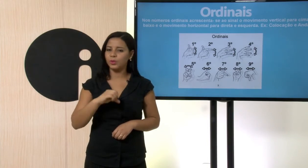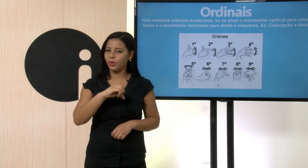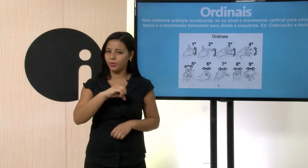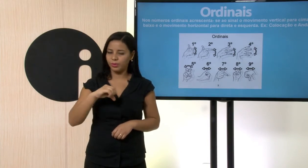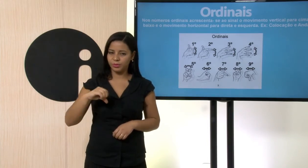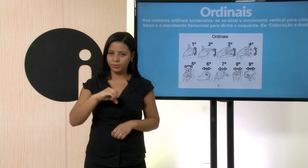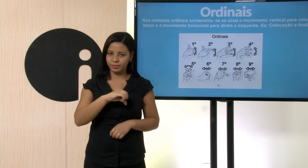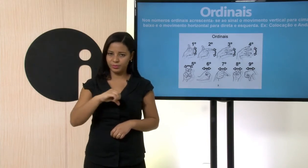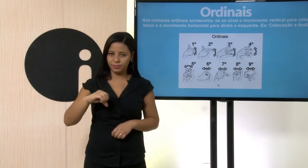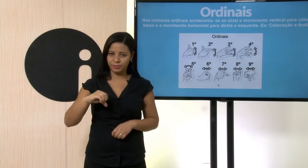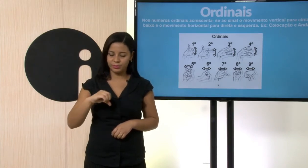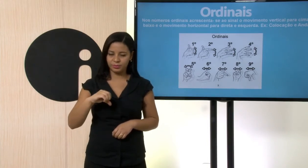nono,